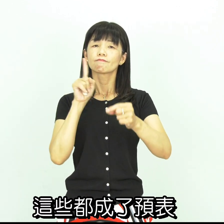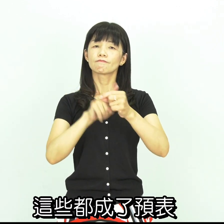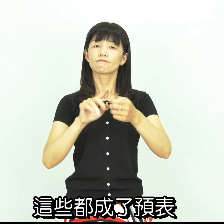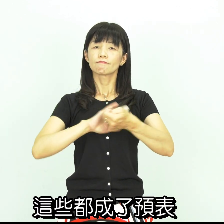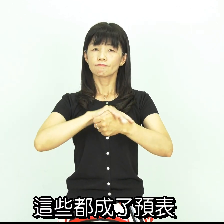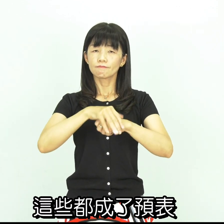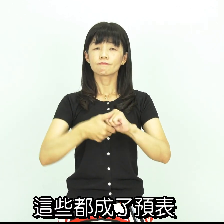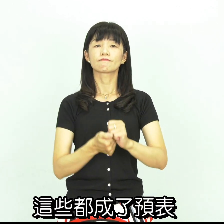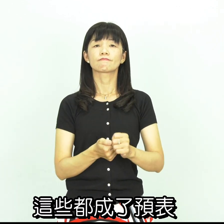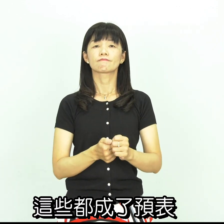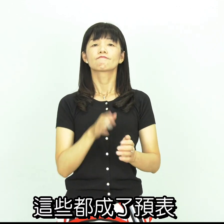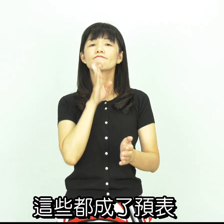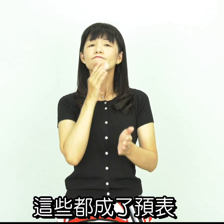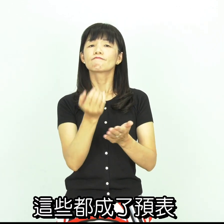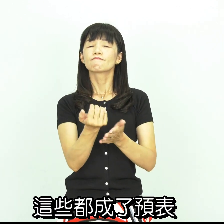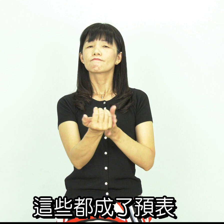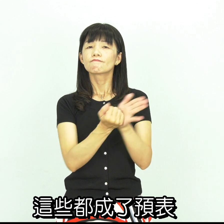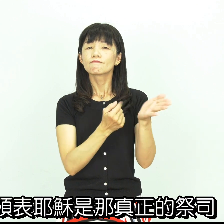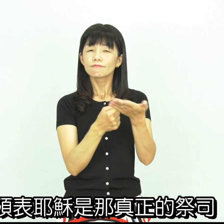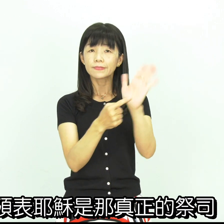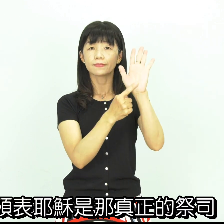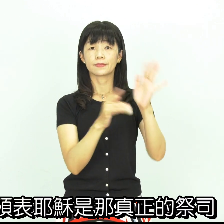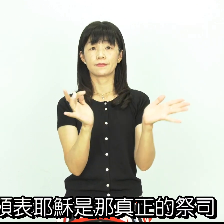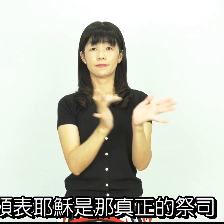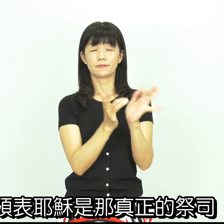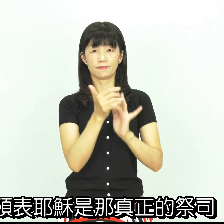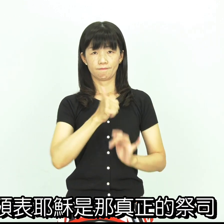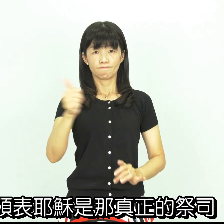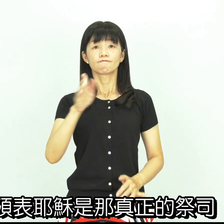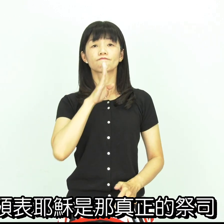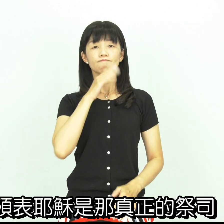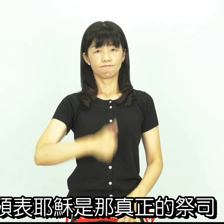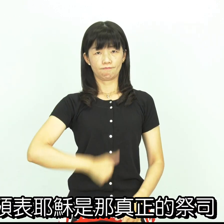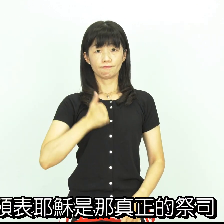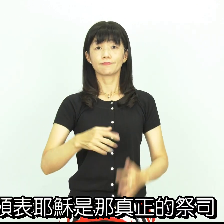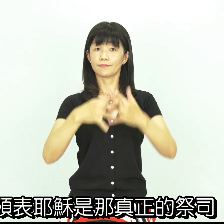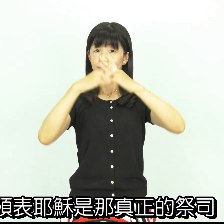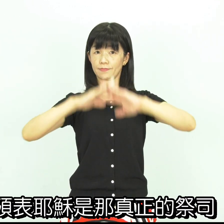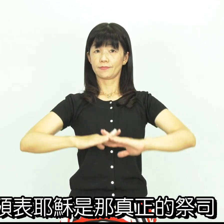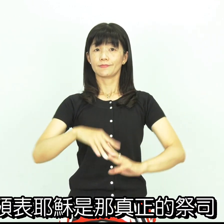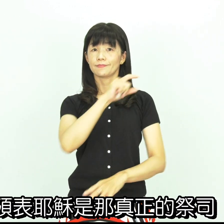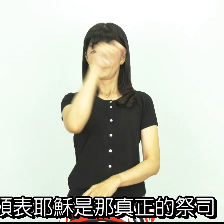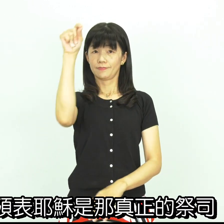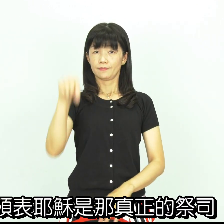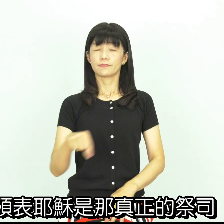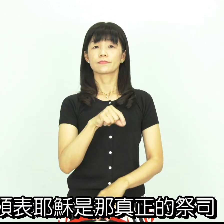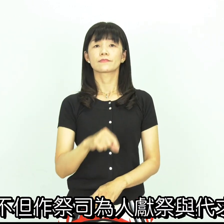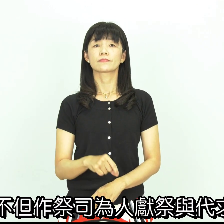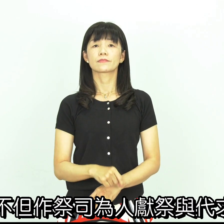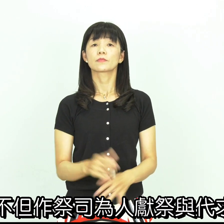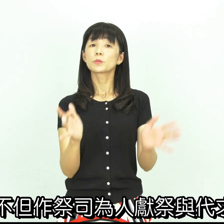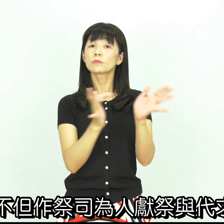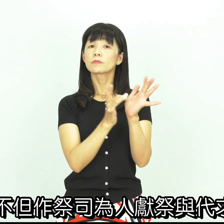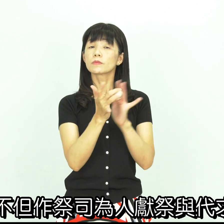了预表，预表耶稣是那真正的祭司。他不但做祭